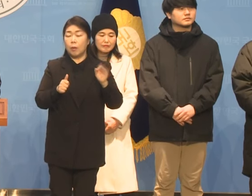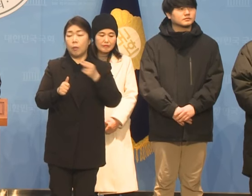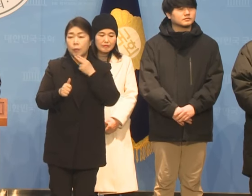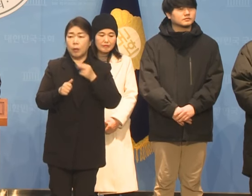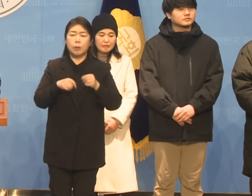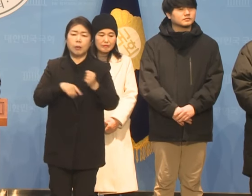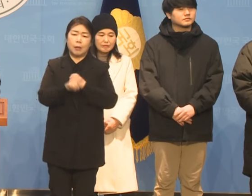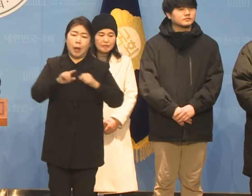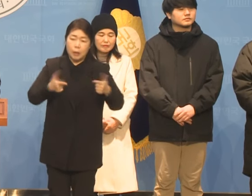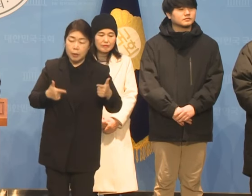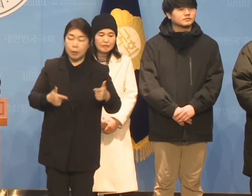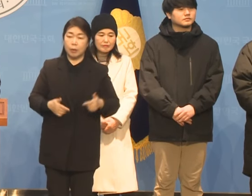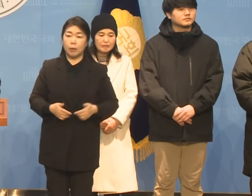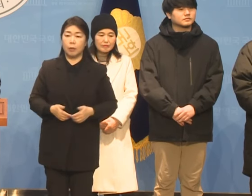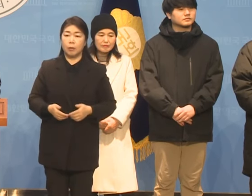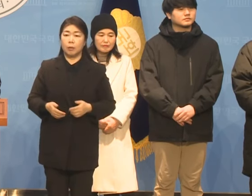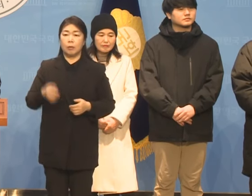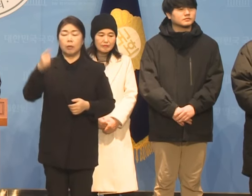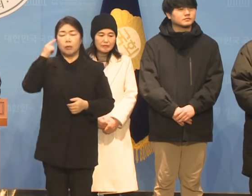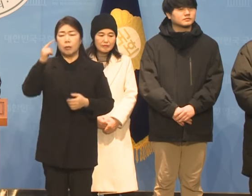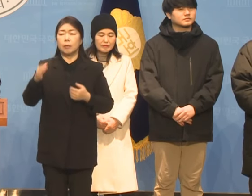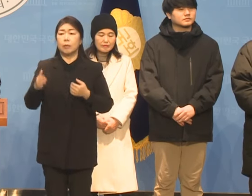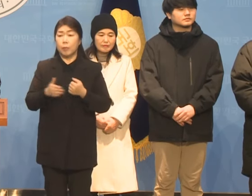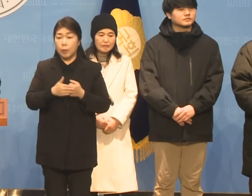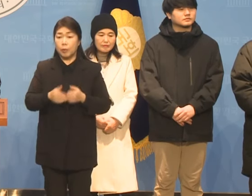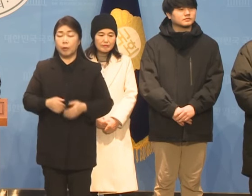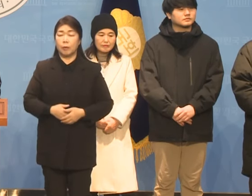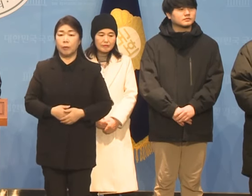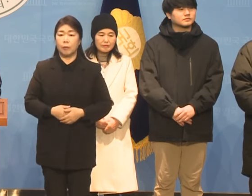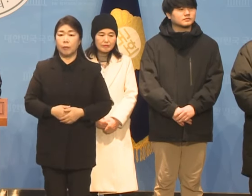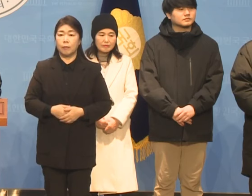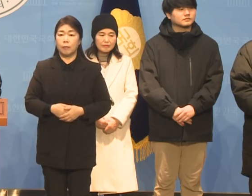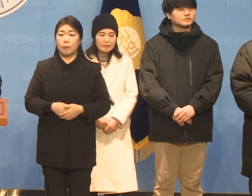들으려 하지 않고 당규가 너무 세서 그렇다고만 했습니다.